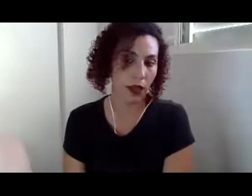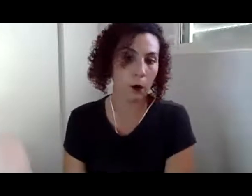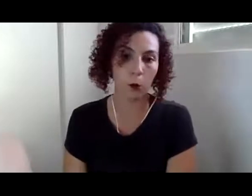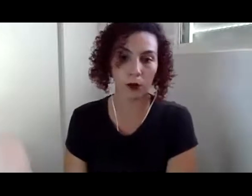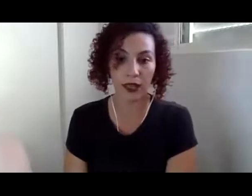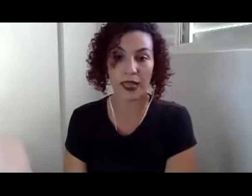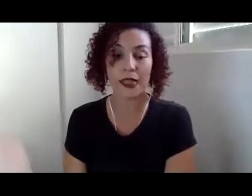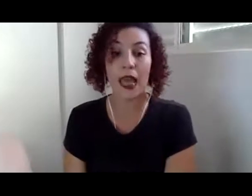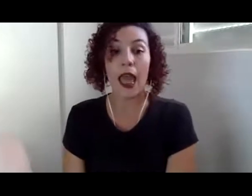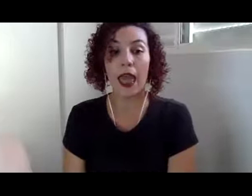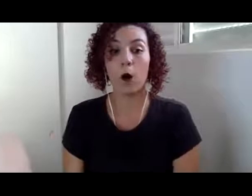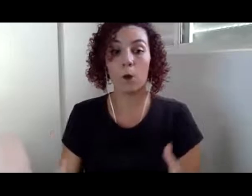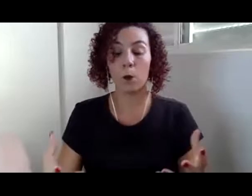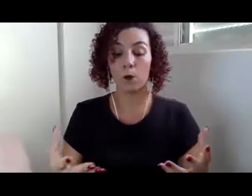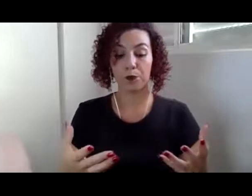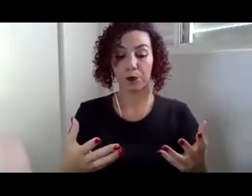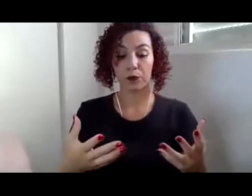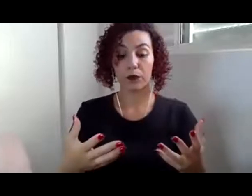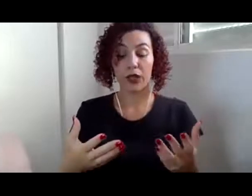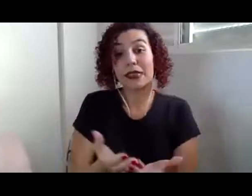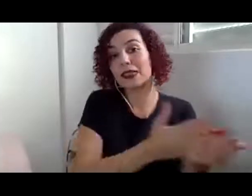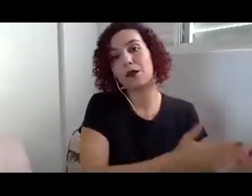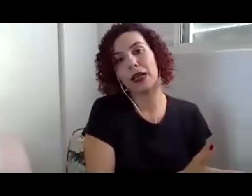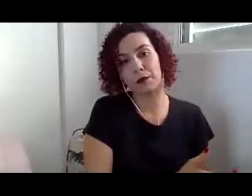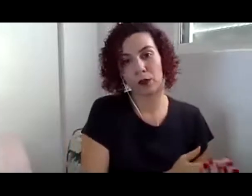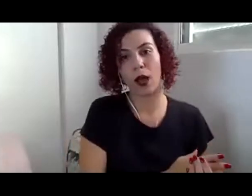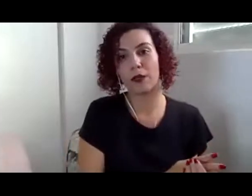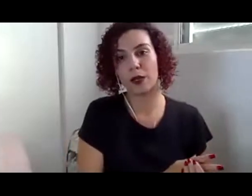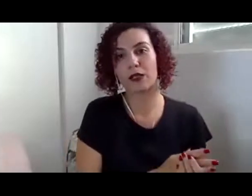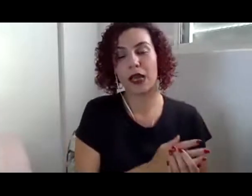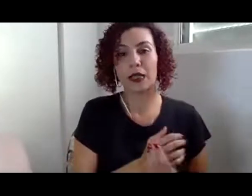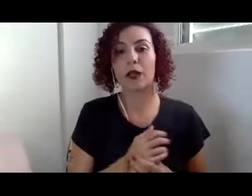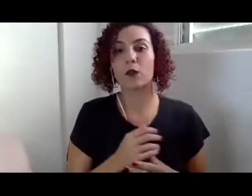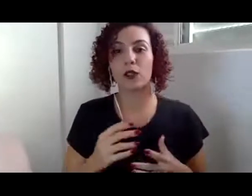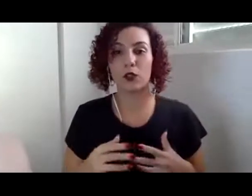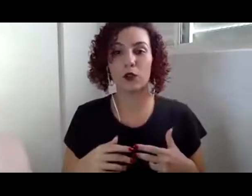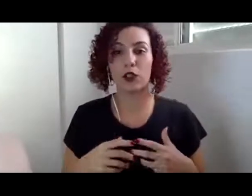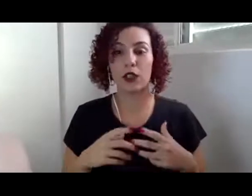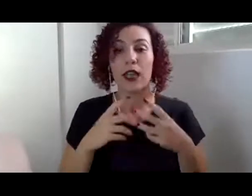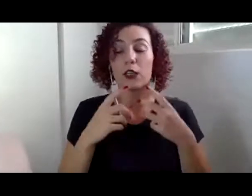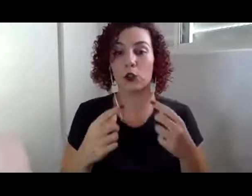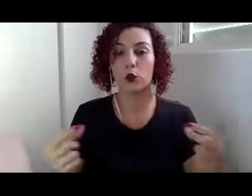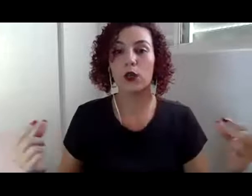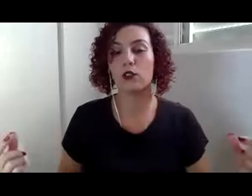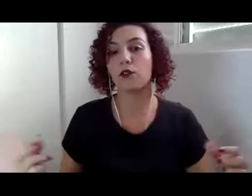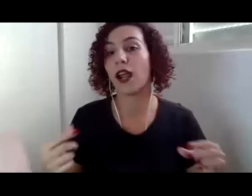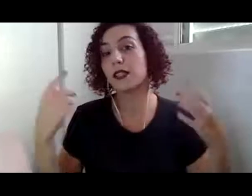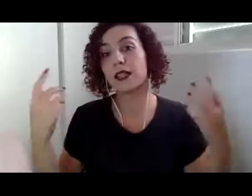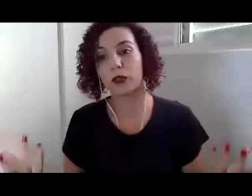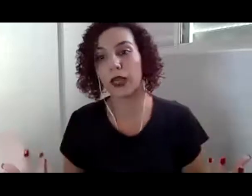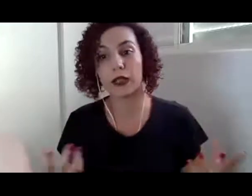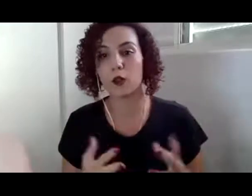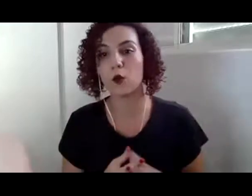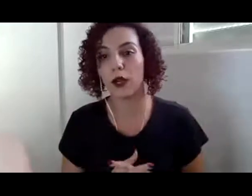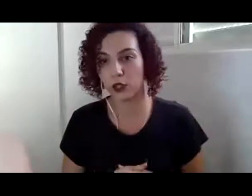oportunidade de ver alguma vez, se assemelha mais com a Libras, né, no sentido de estrutura de frase